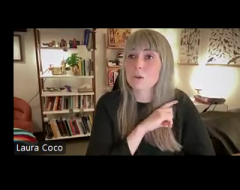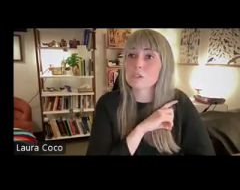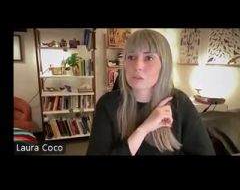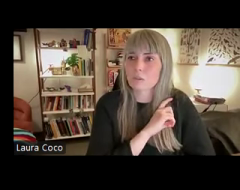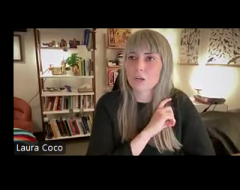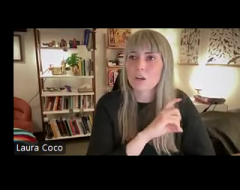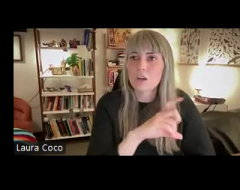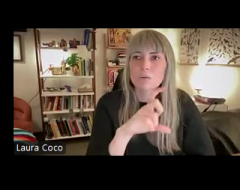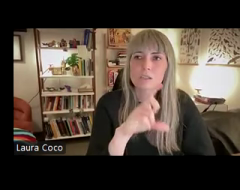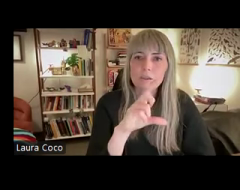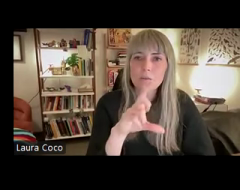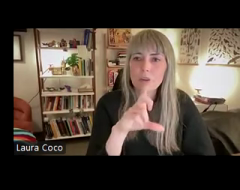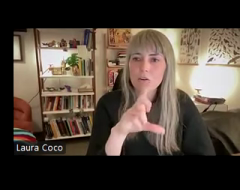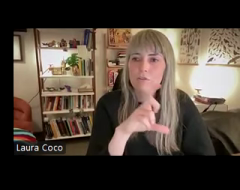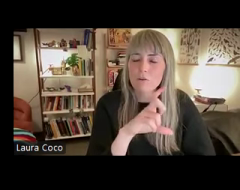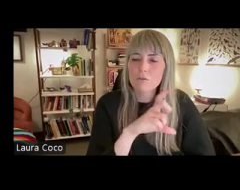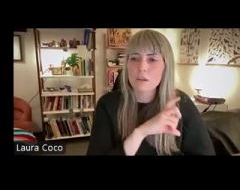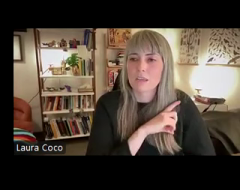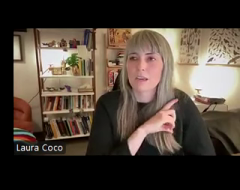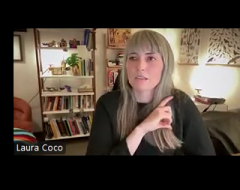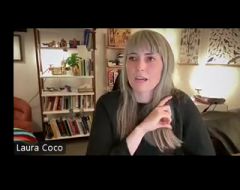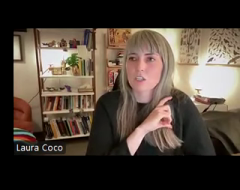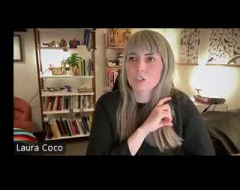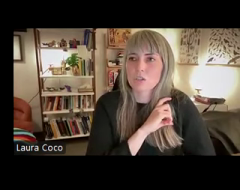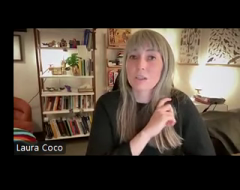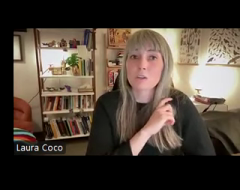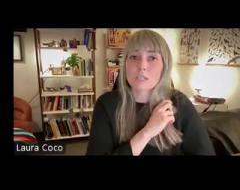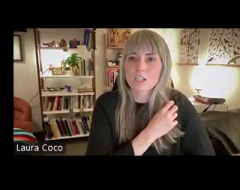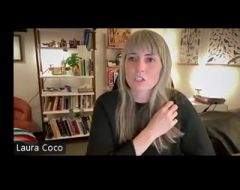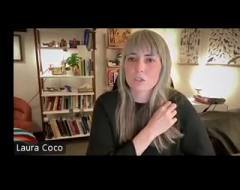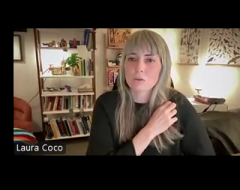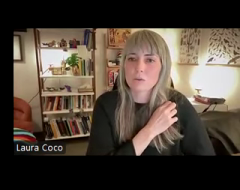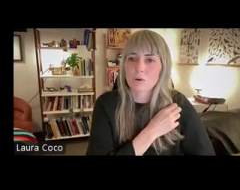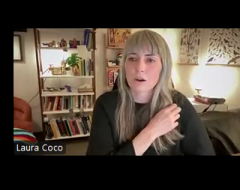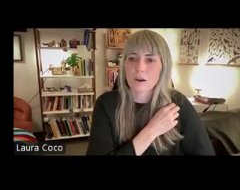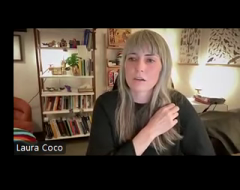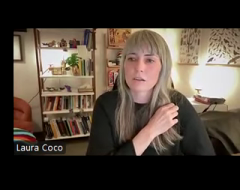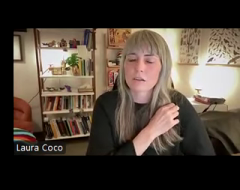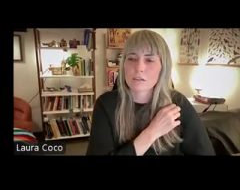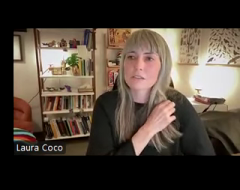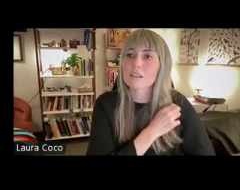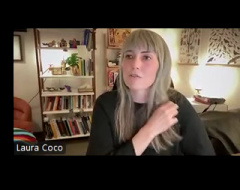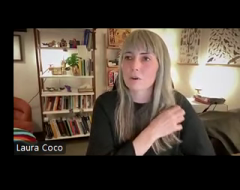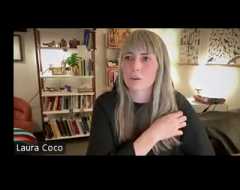son diferentes tipos de dosímetros, que es un micrófono pequeño que está o que usted